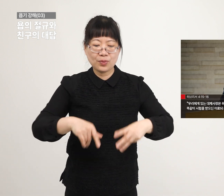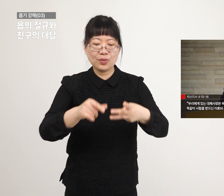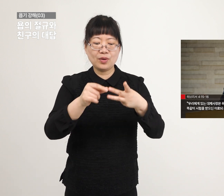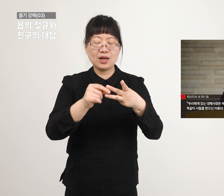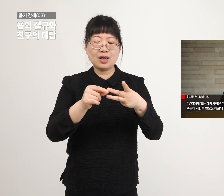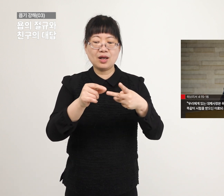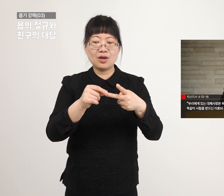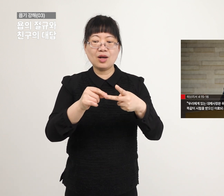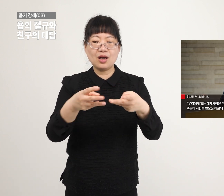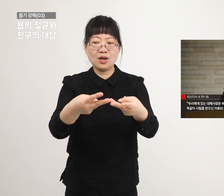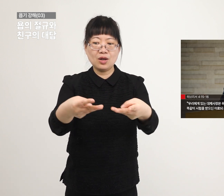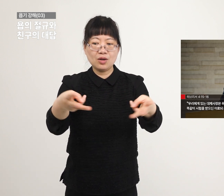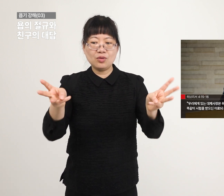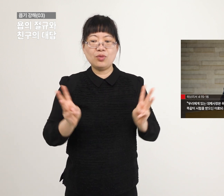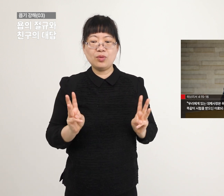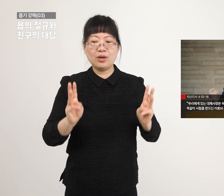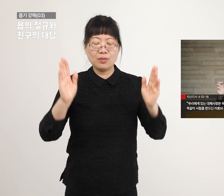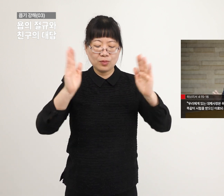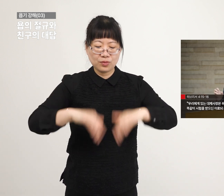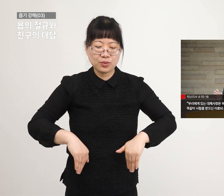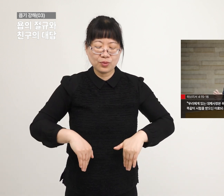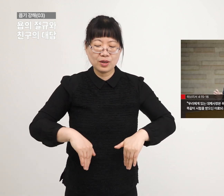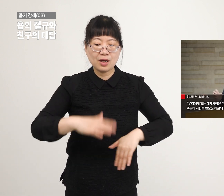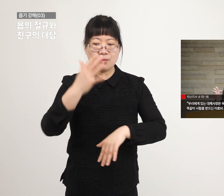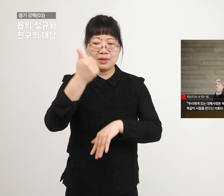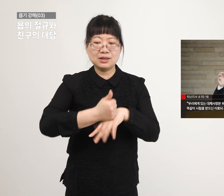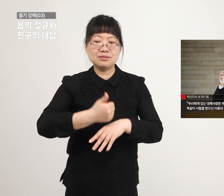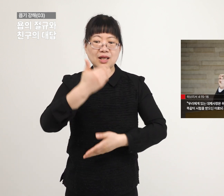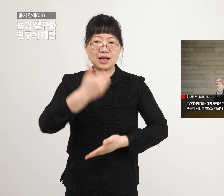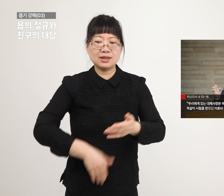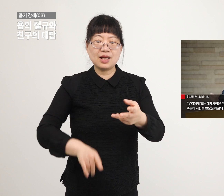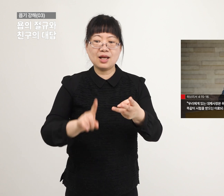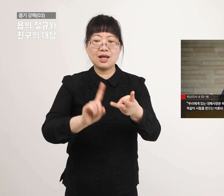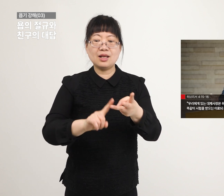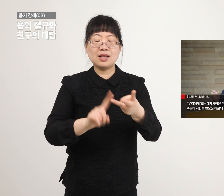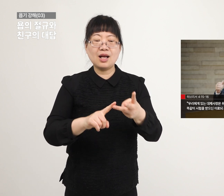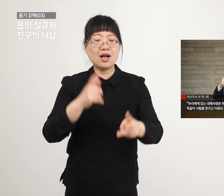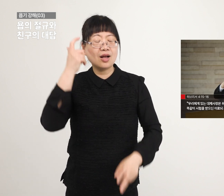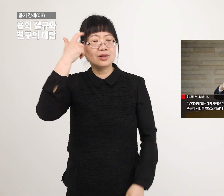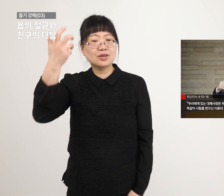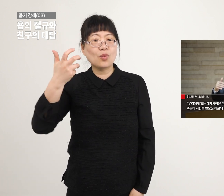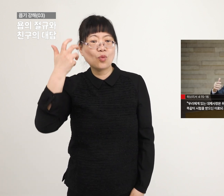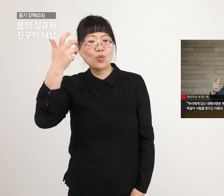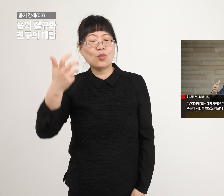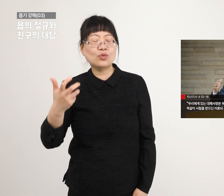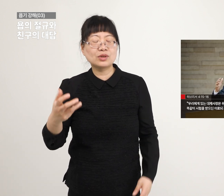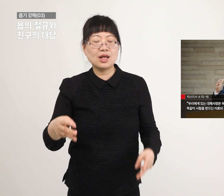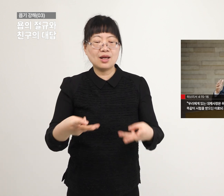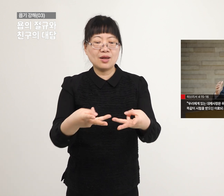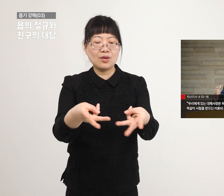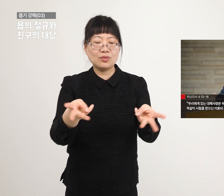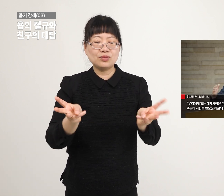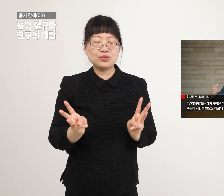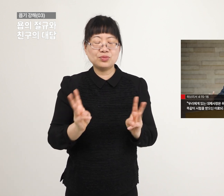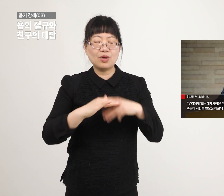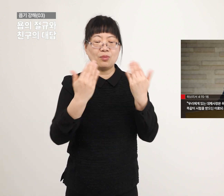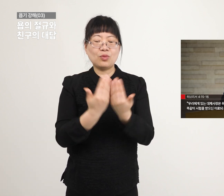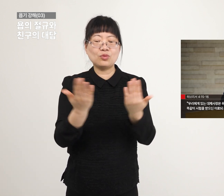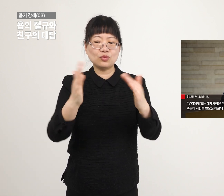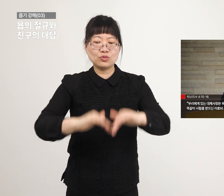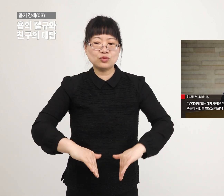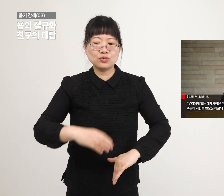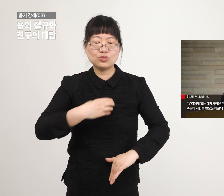때 이제는 욥이 마지막 남은 영혼의 울타리마저